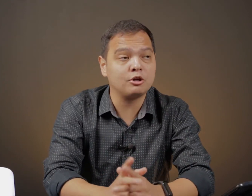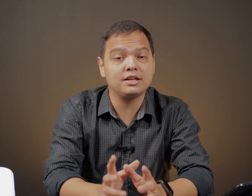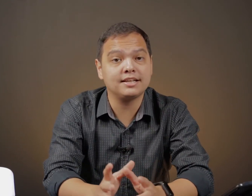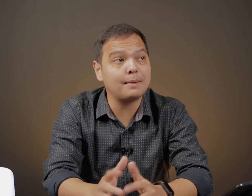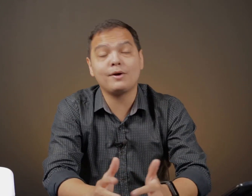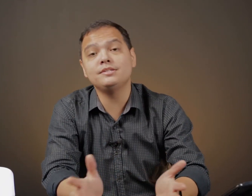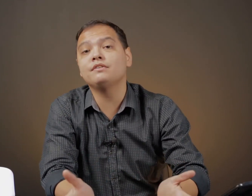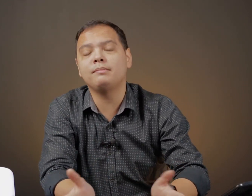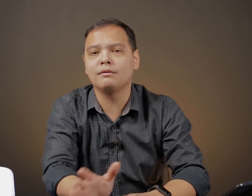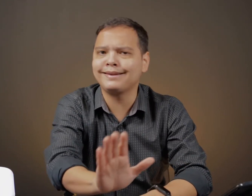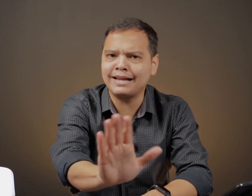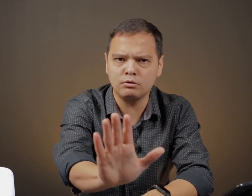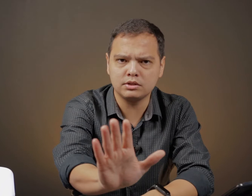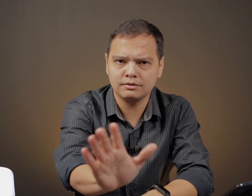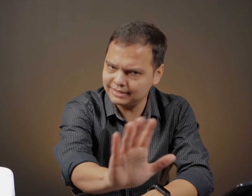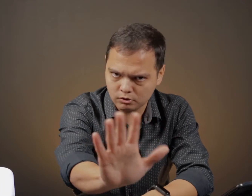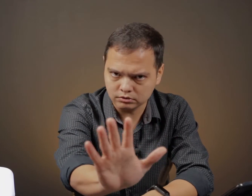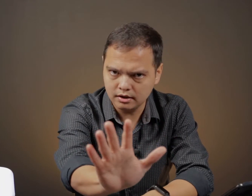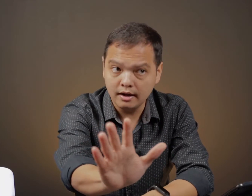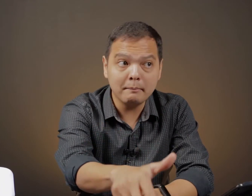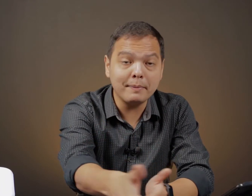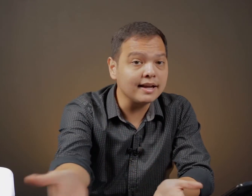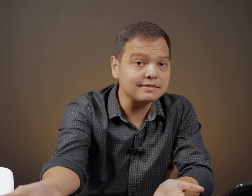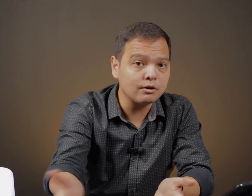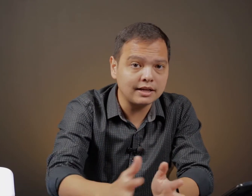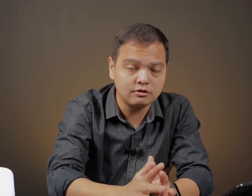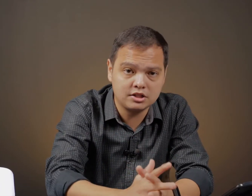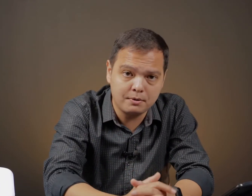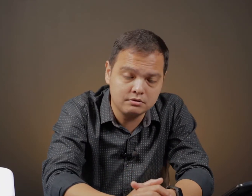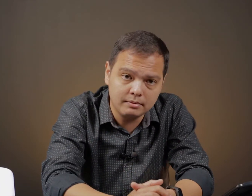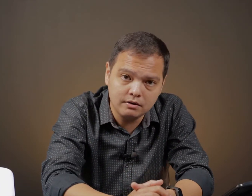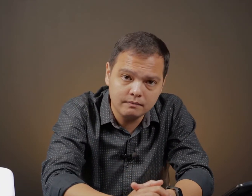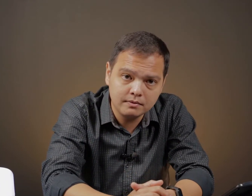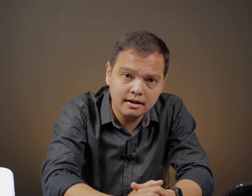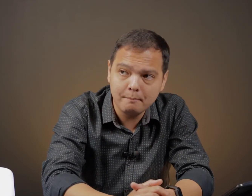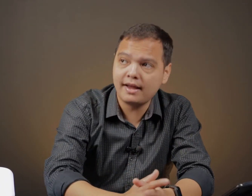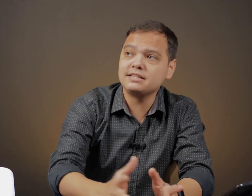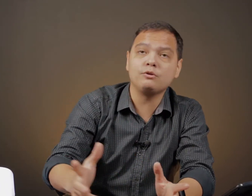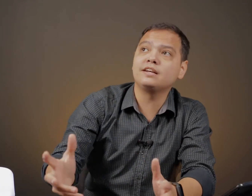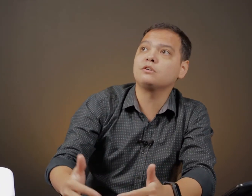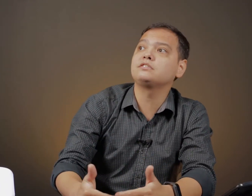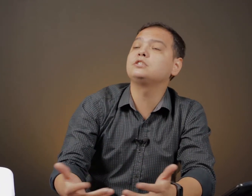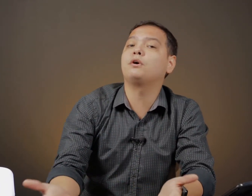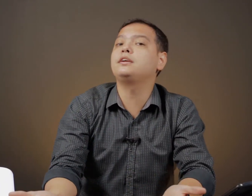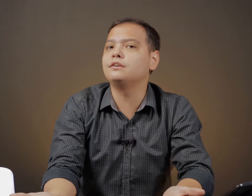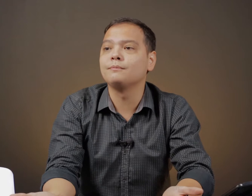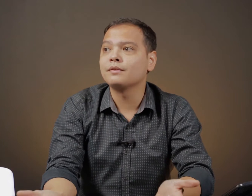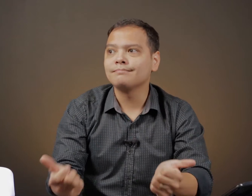da Chapeuzinho Vermelho. Nada contra, nada contra. Mas para quem que você vai contar a história do Chapeuzinho Vermelho? Para quem que você vai contar a história dos 3 porquinhos?